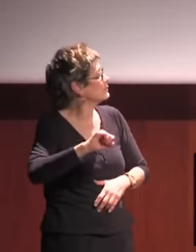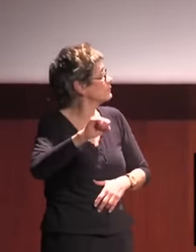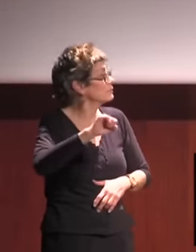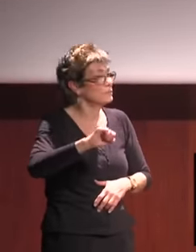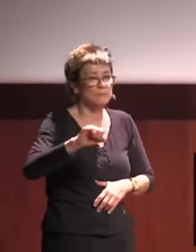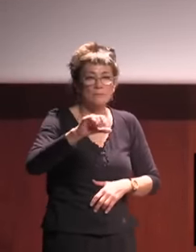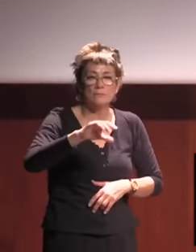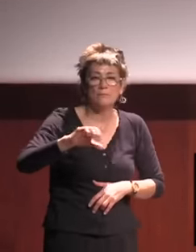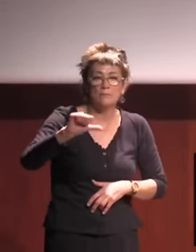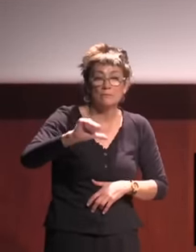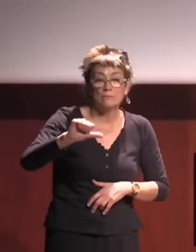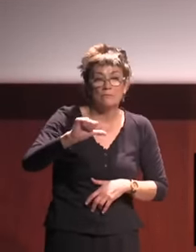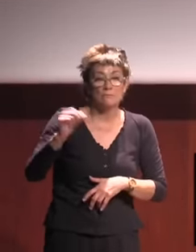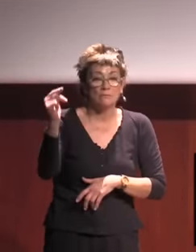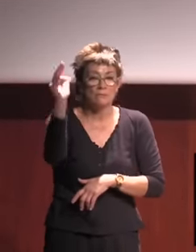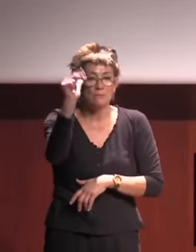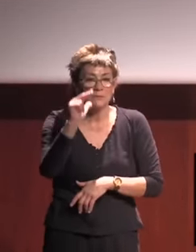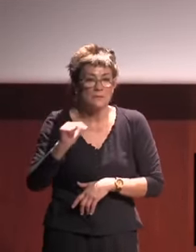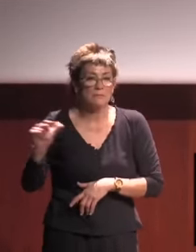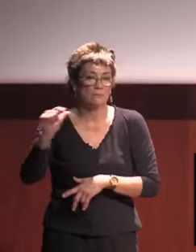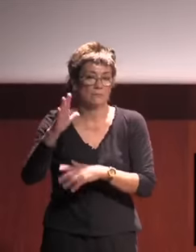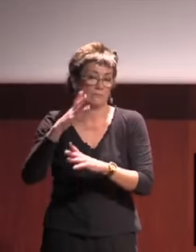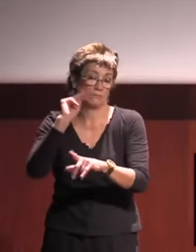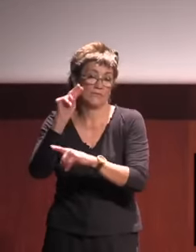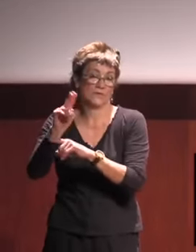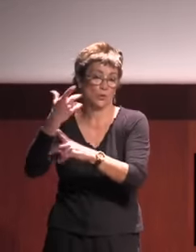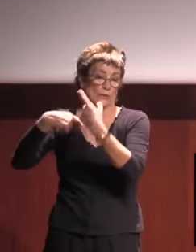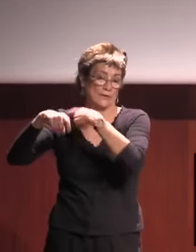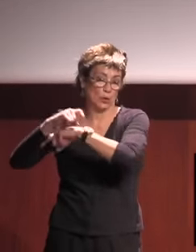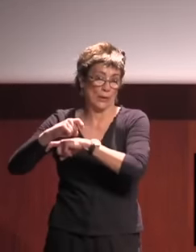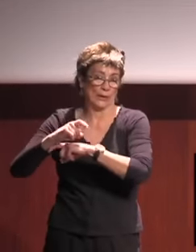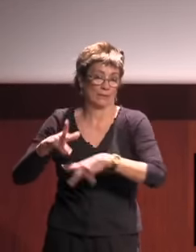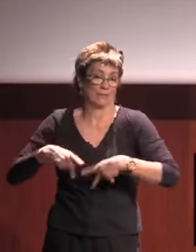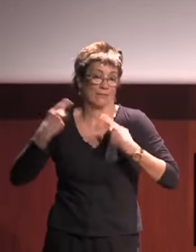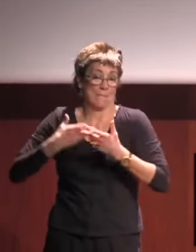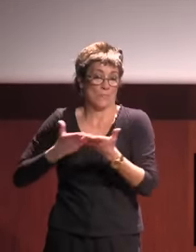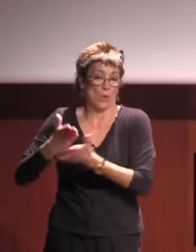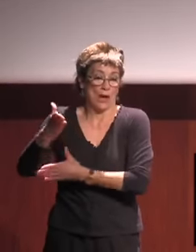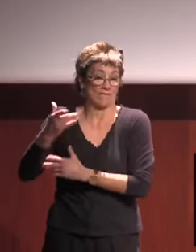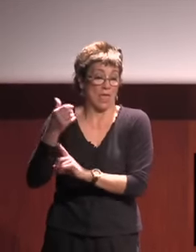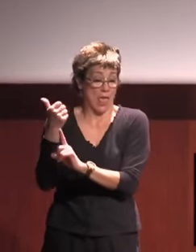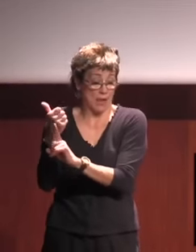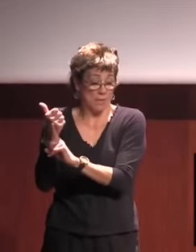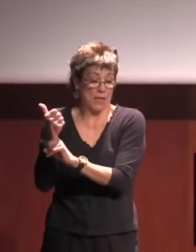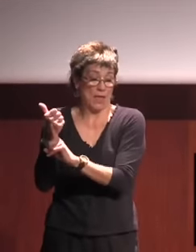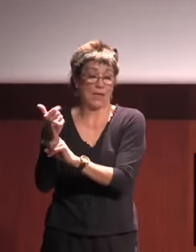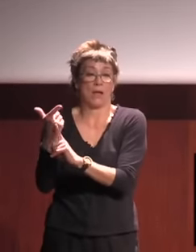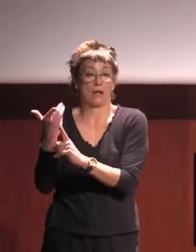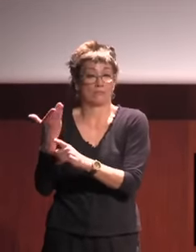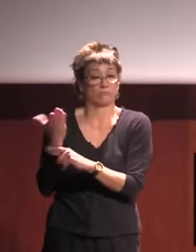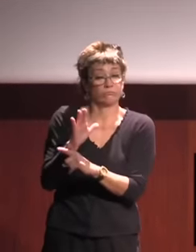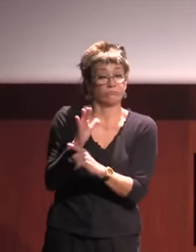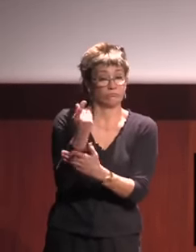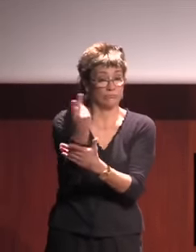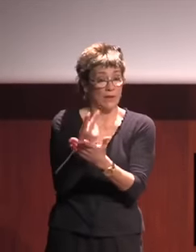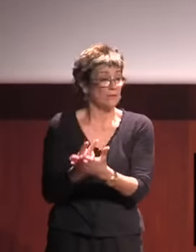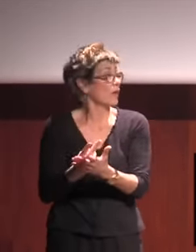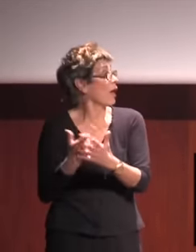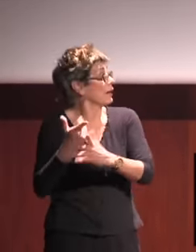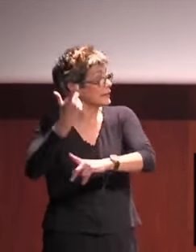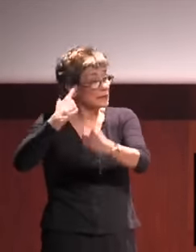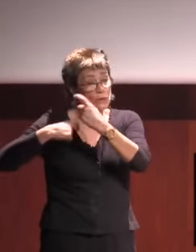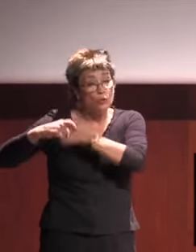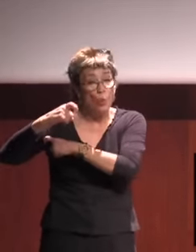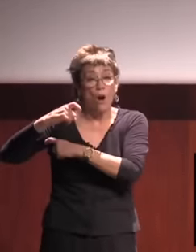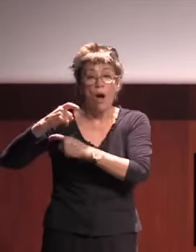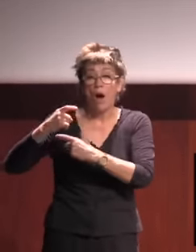dessinatrice et qui est dans une vision aussi historique et biographique. Elle met en dessin, en image, l'histoire